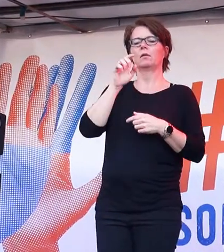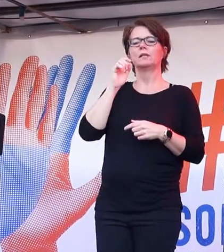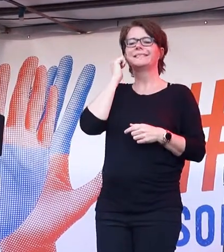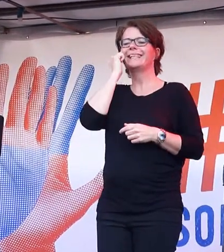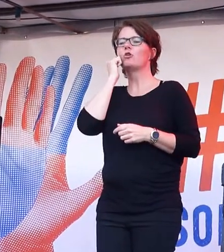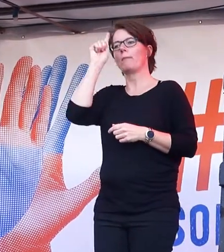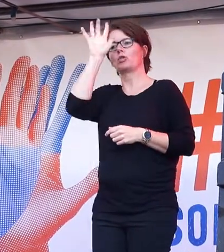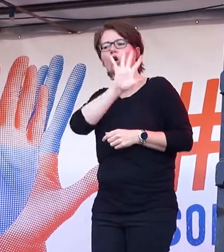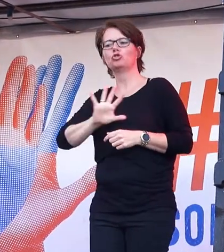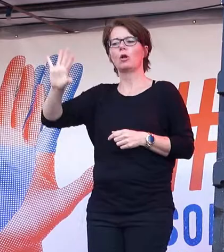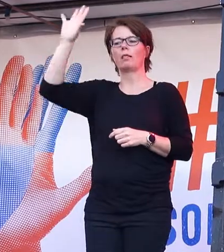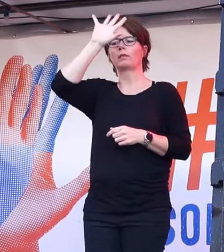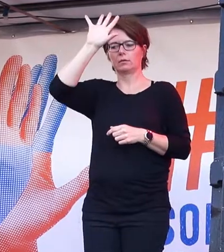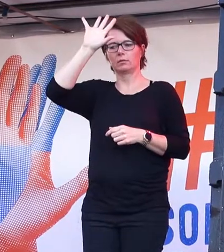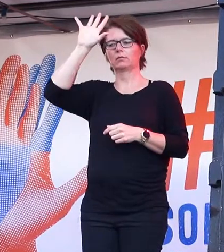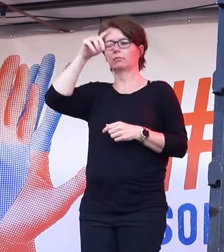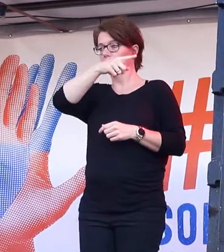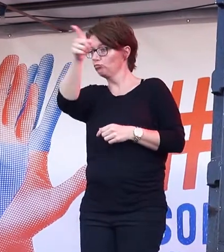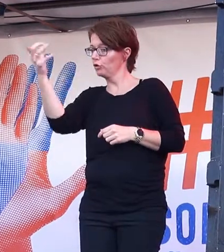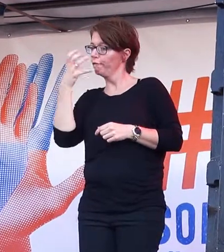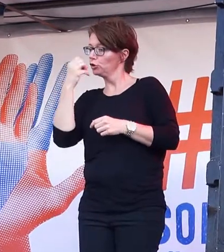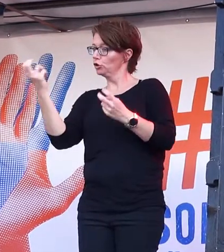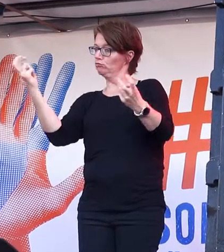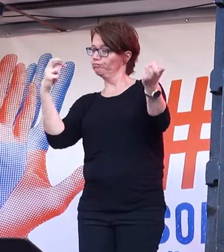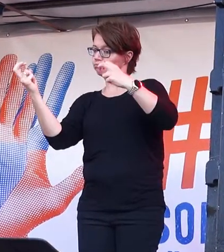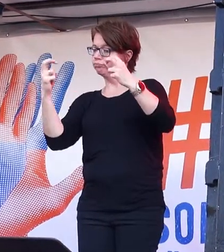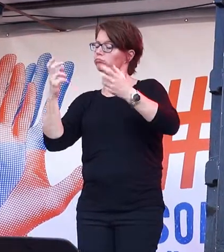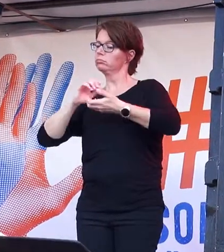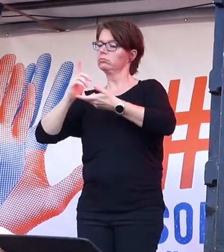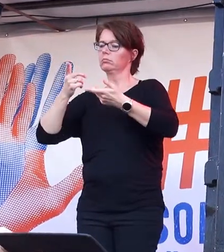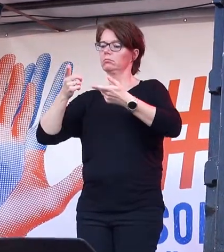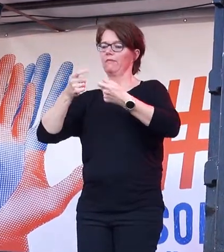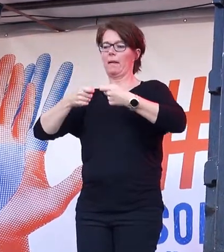Bündnis werden wollen, ihr seid ganz herzlich eingeladen. Macht mal Lärm für Frau Trautwein.